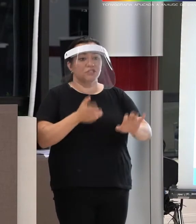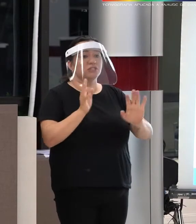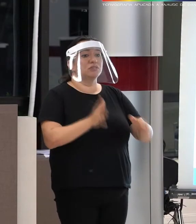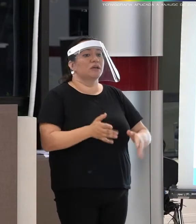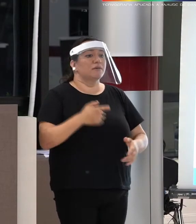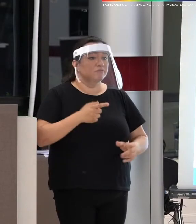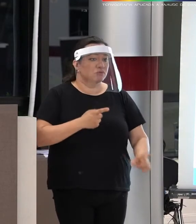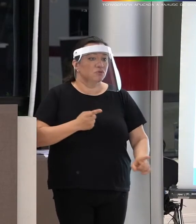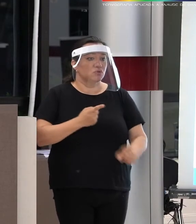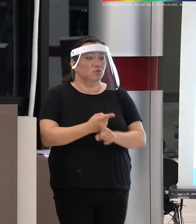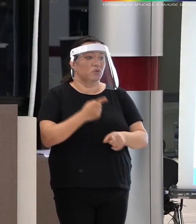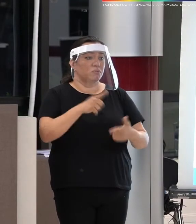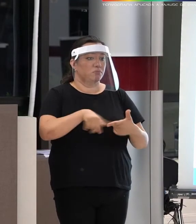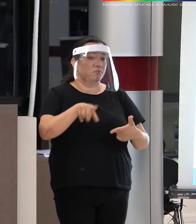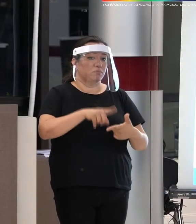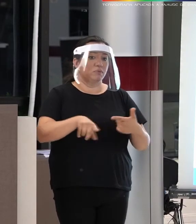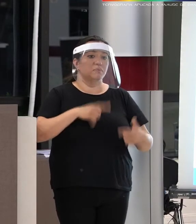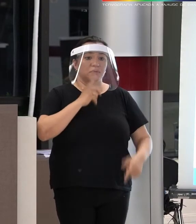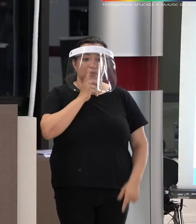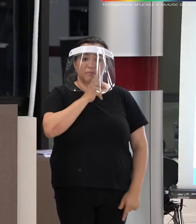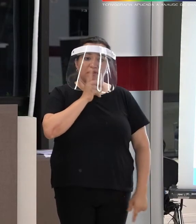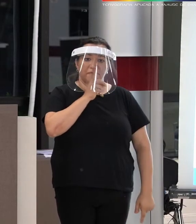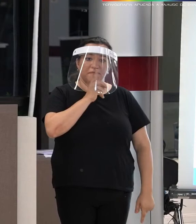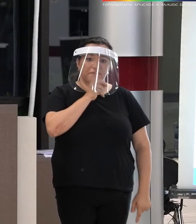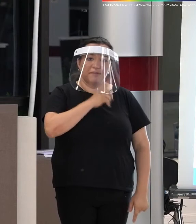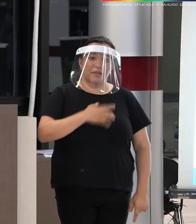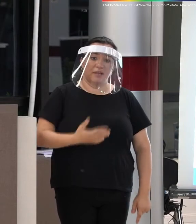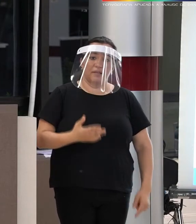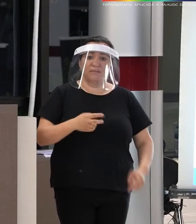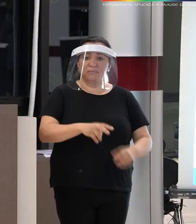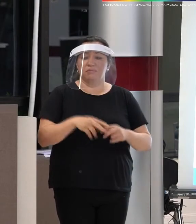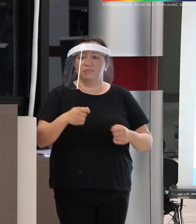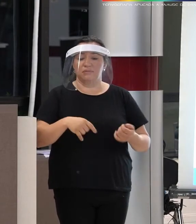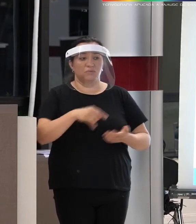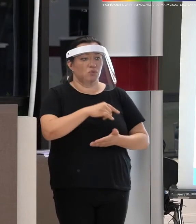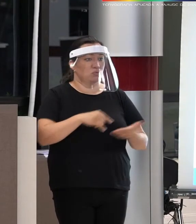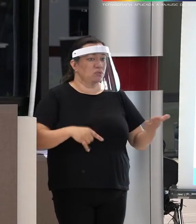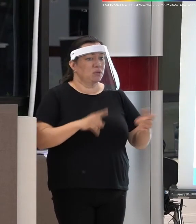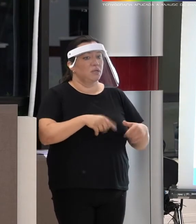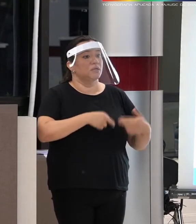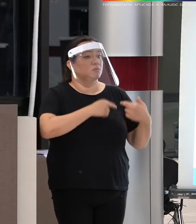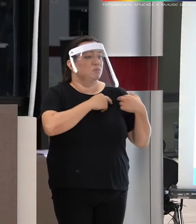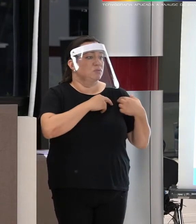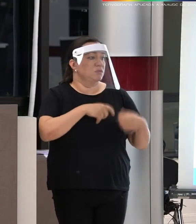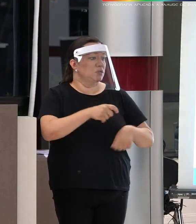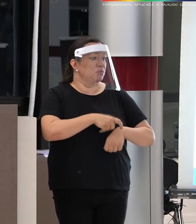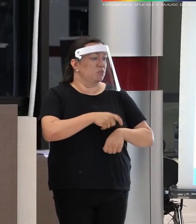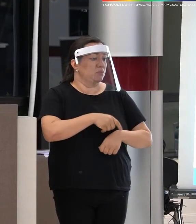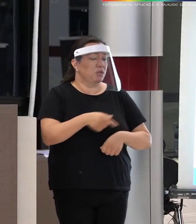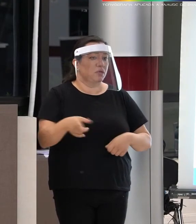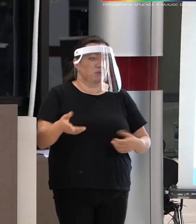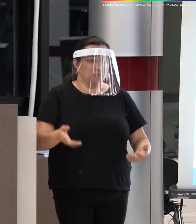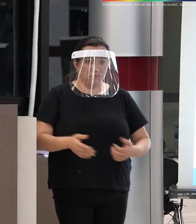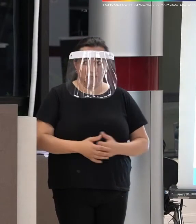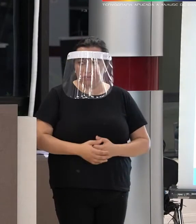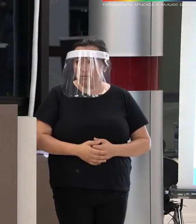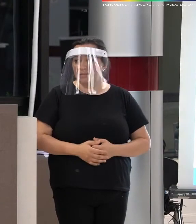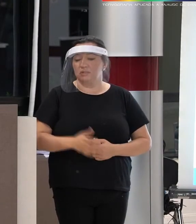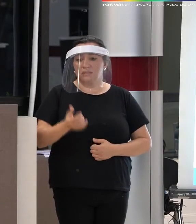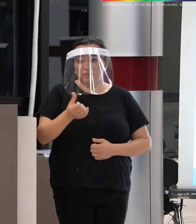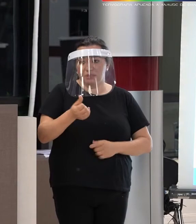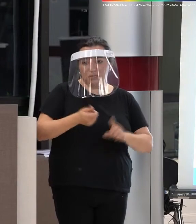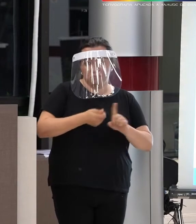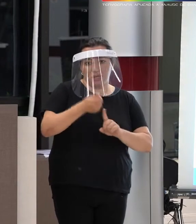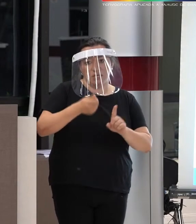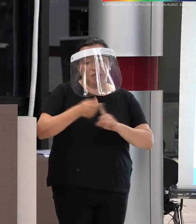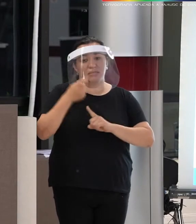falho. E aí, ele tem que fazer um contrato que ele é responsável por aquilo ali durante tanto tempo. E de 6 em 6 meses,